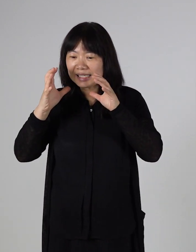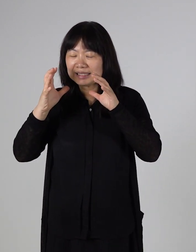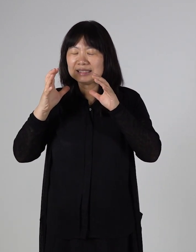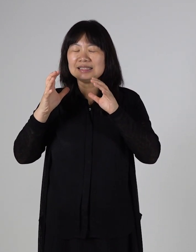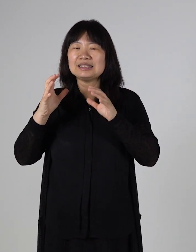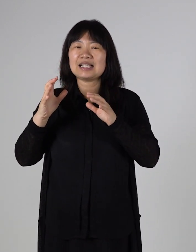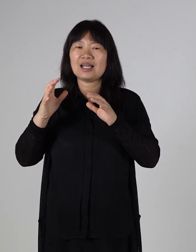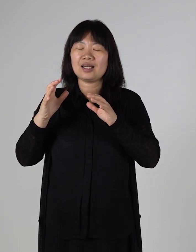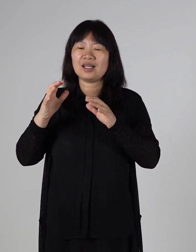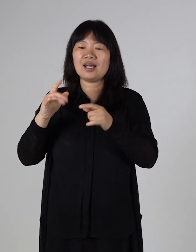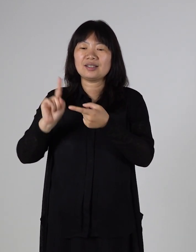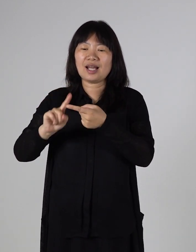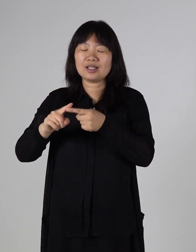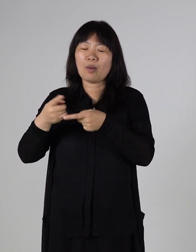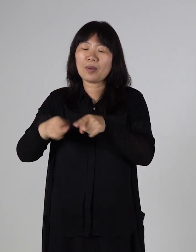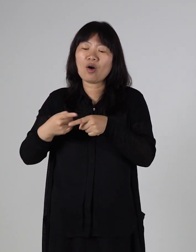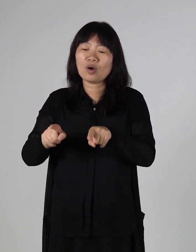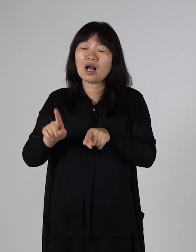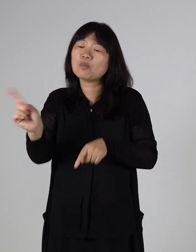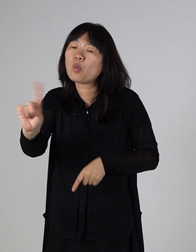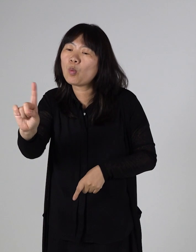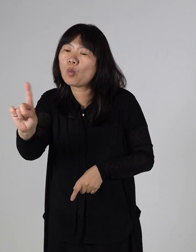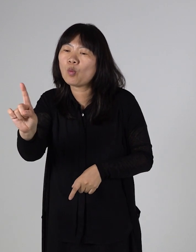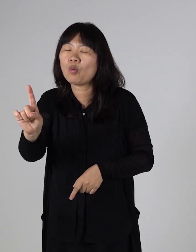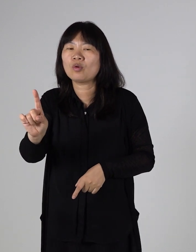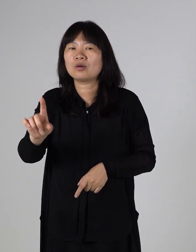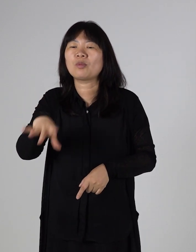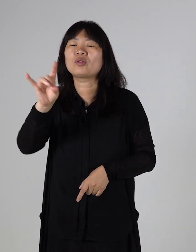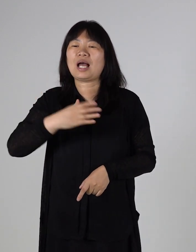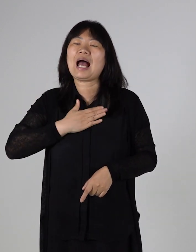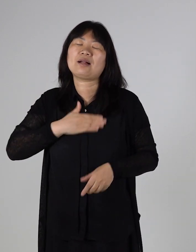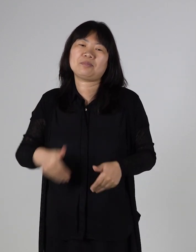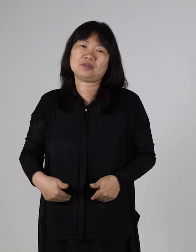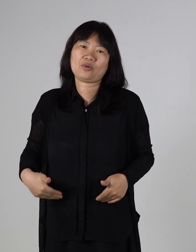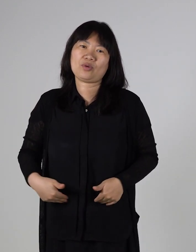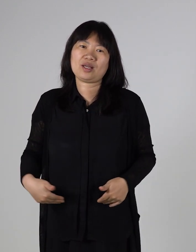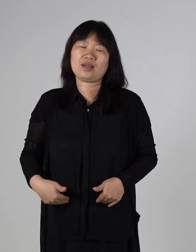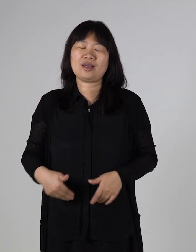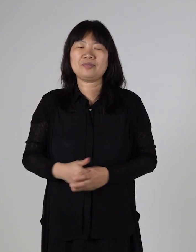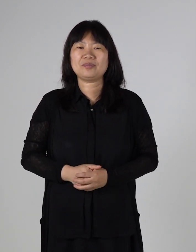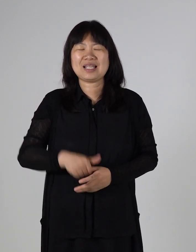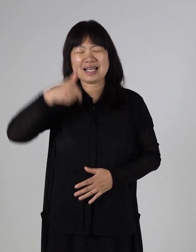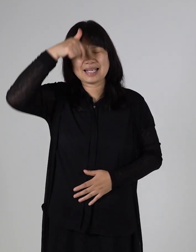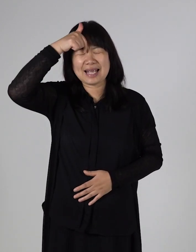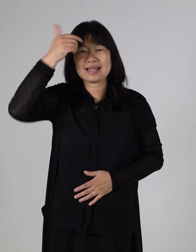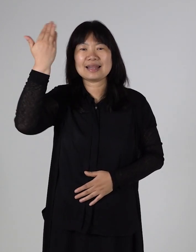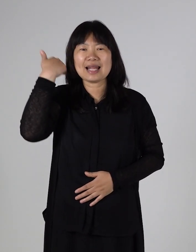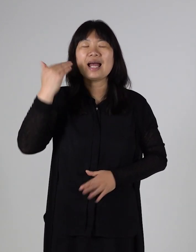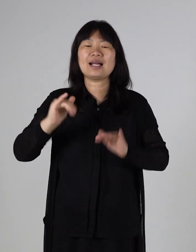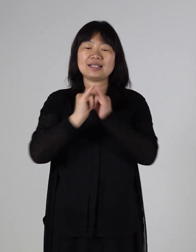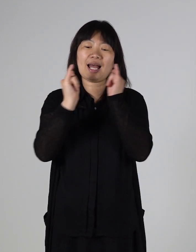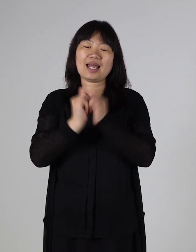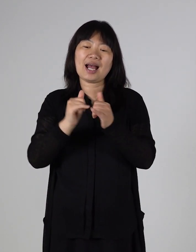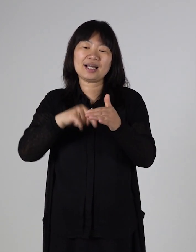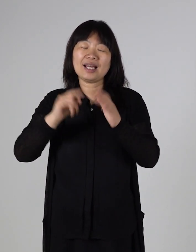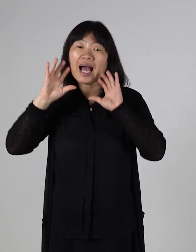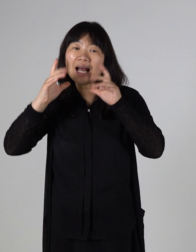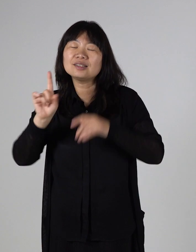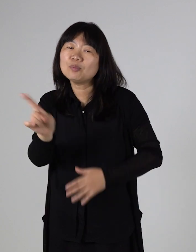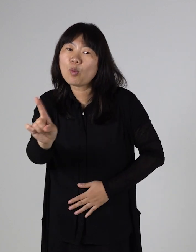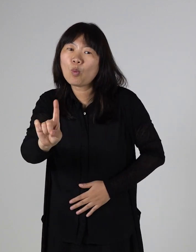돼요. 2000년 전 예수님 당시에 고대 사회죠.